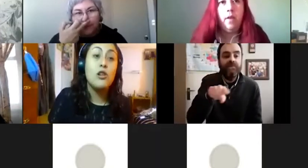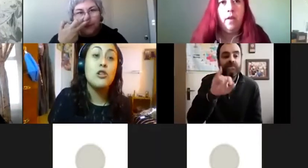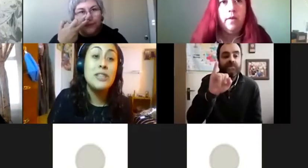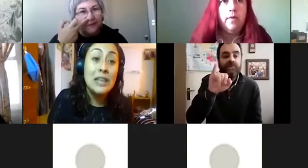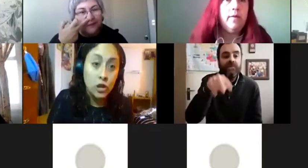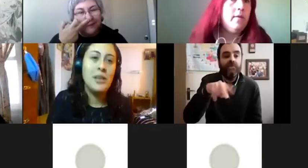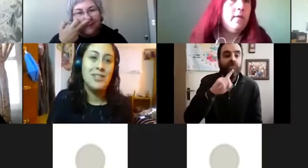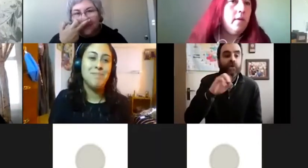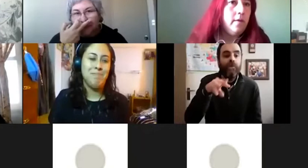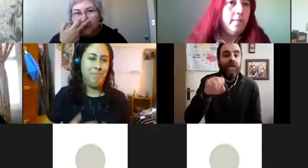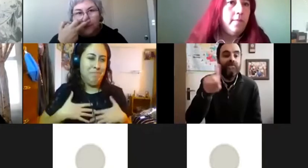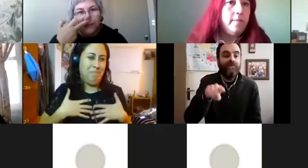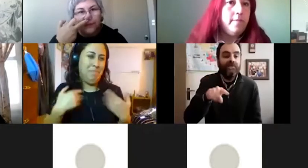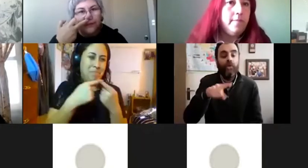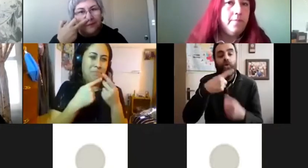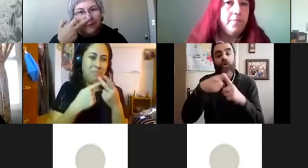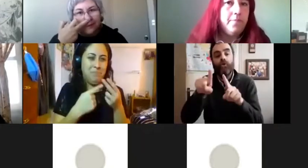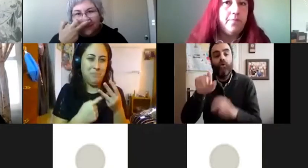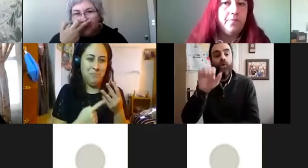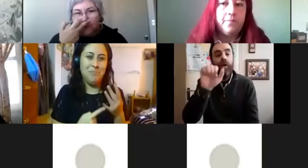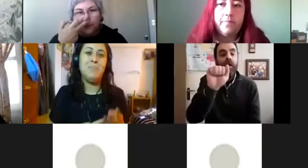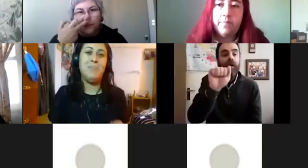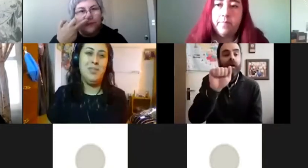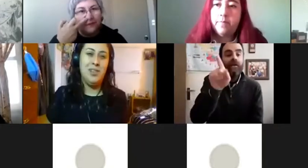Los síntomas.